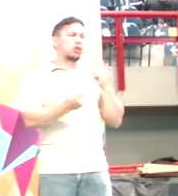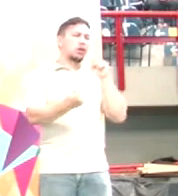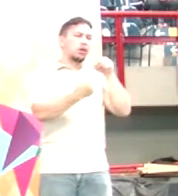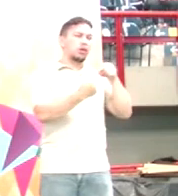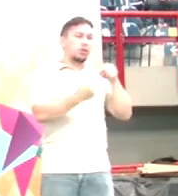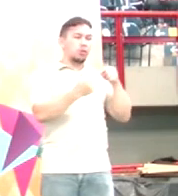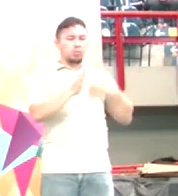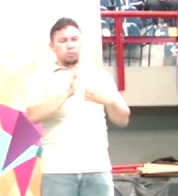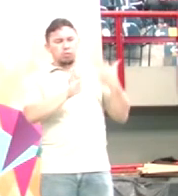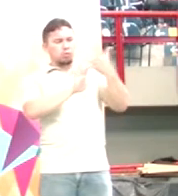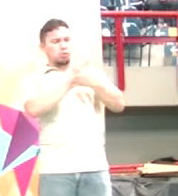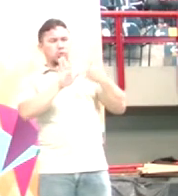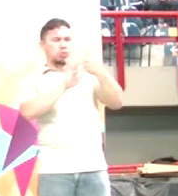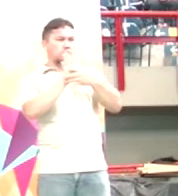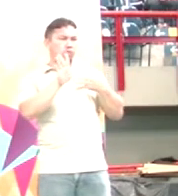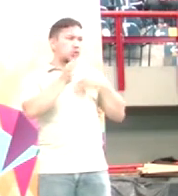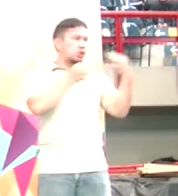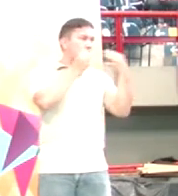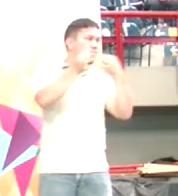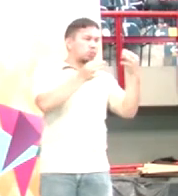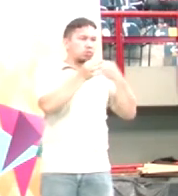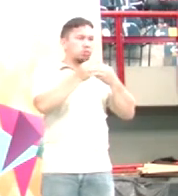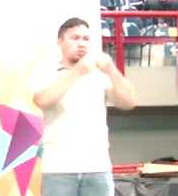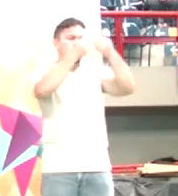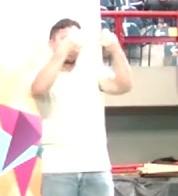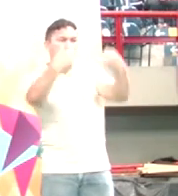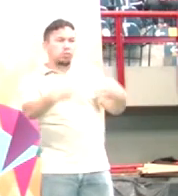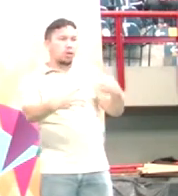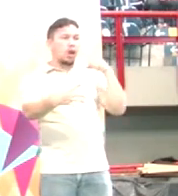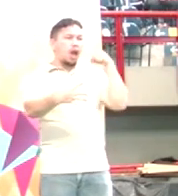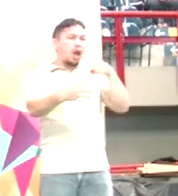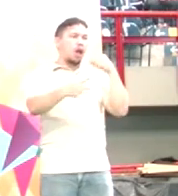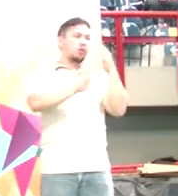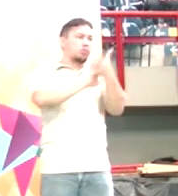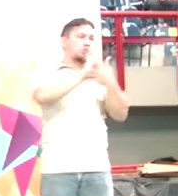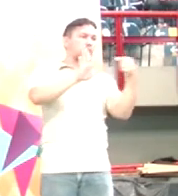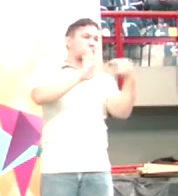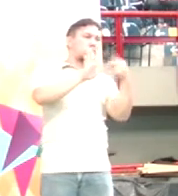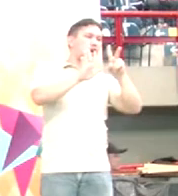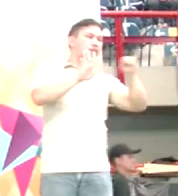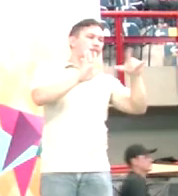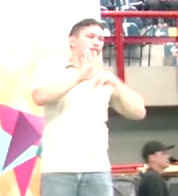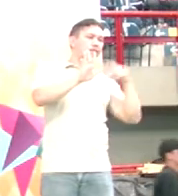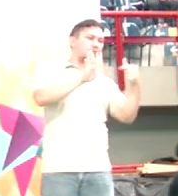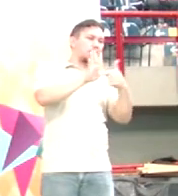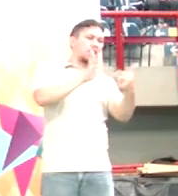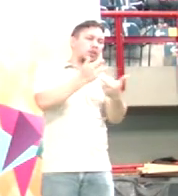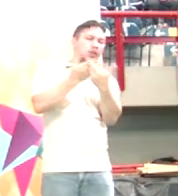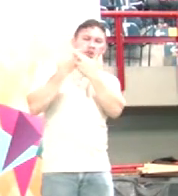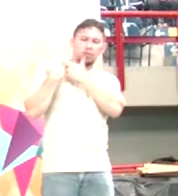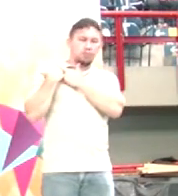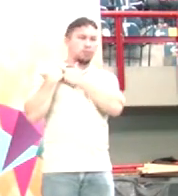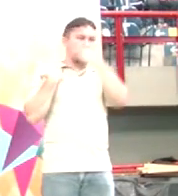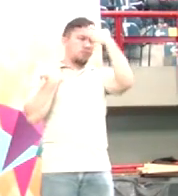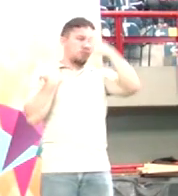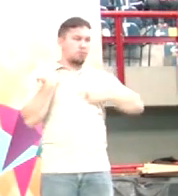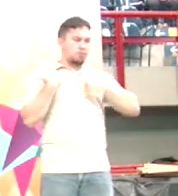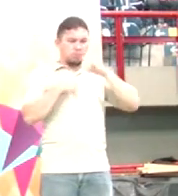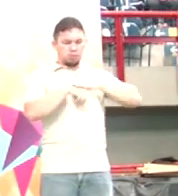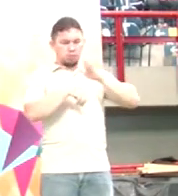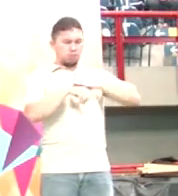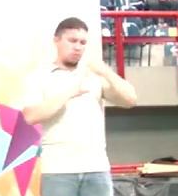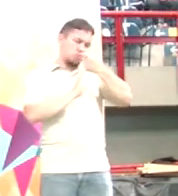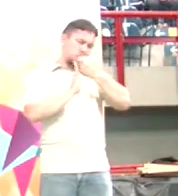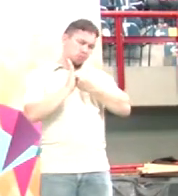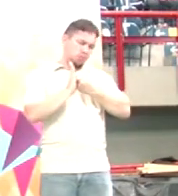isso? Um texto dissertativo argumentativo é aquele texto que você vai ter a responsabilidade de